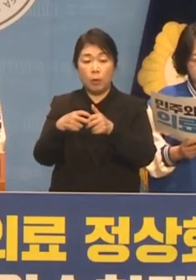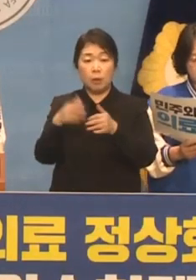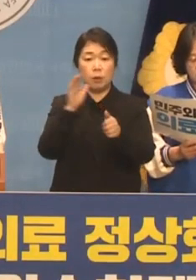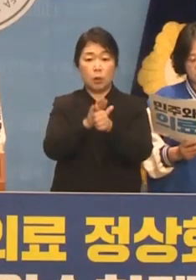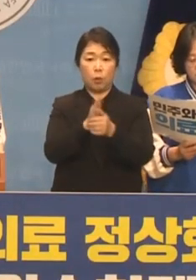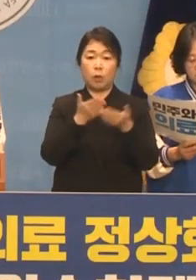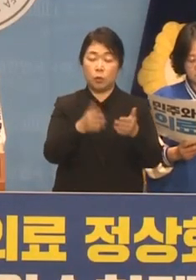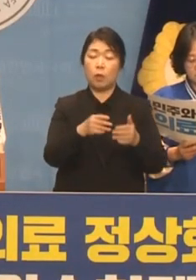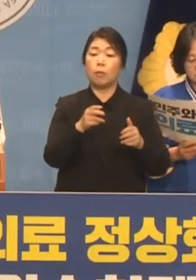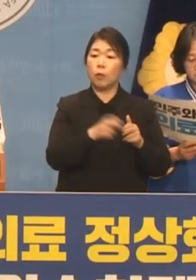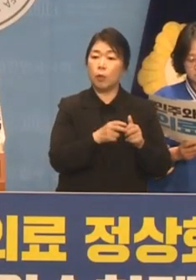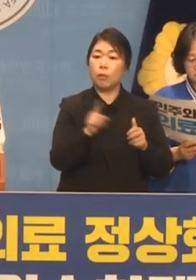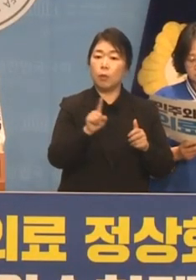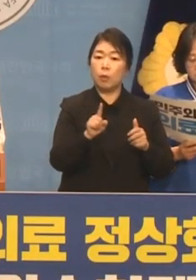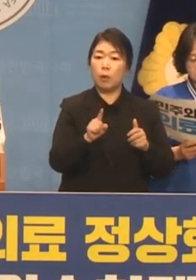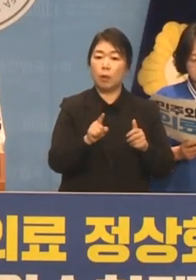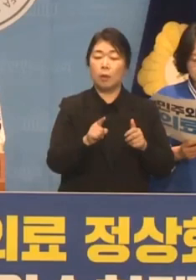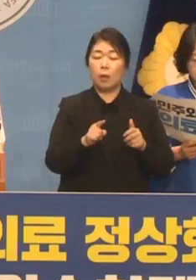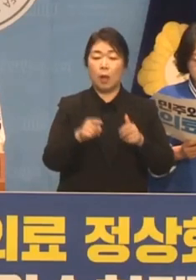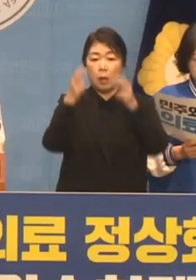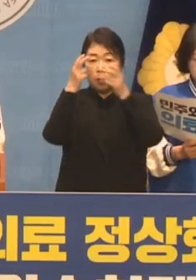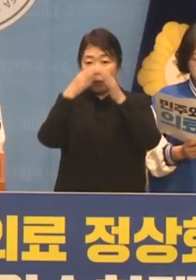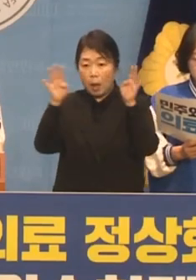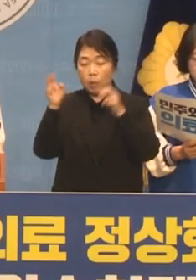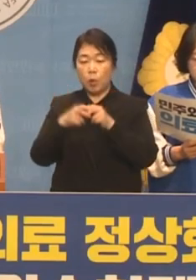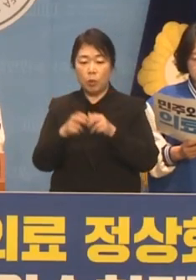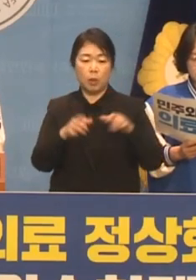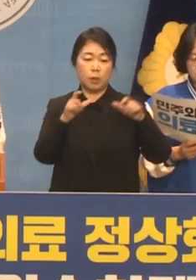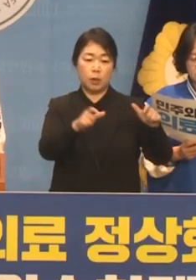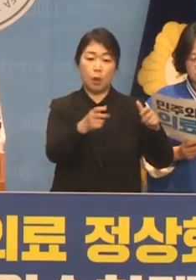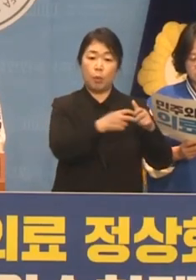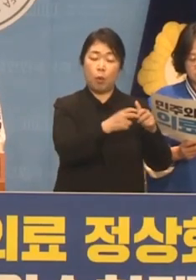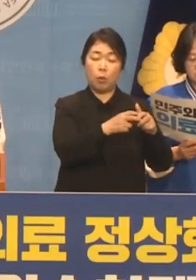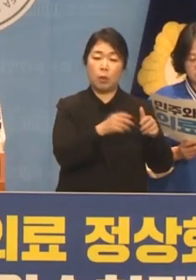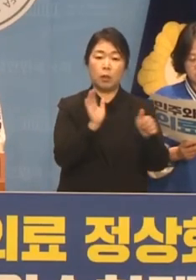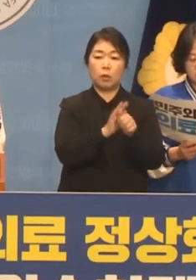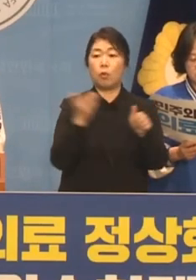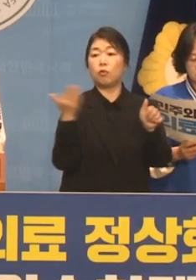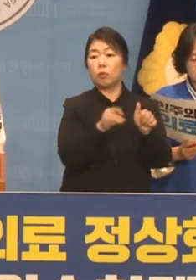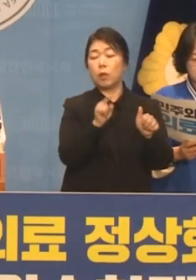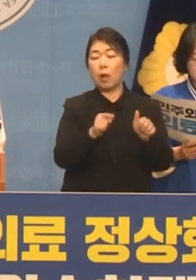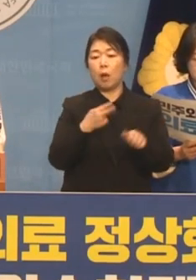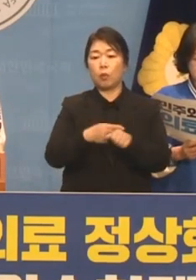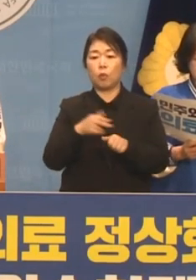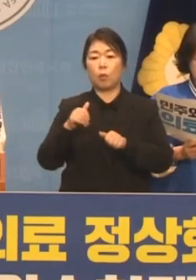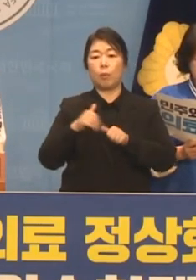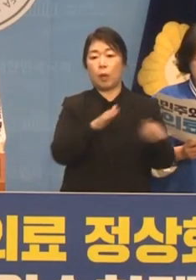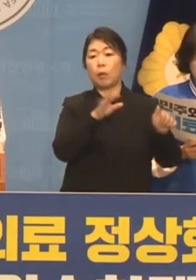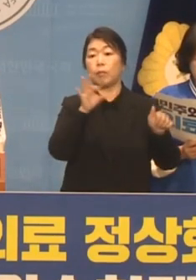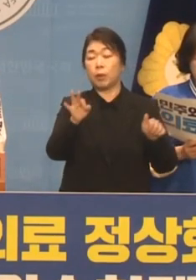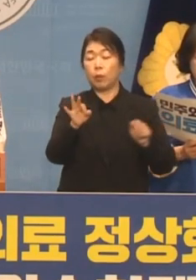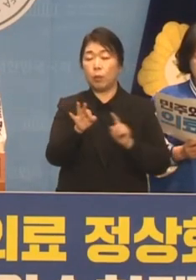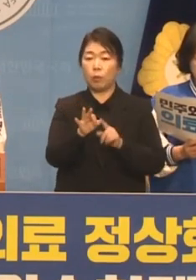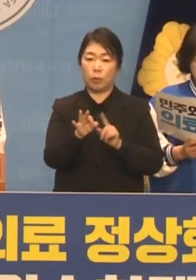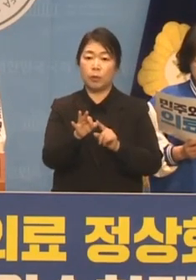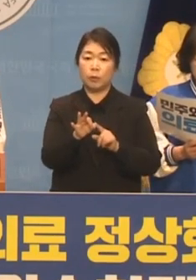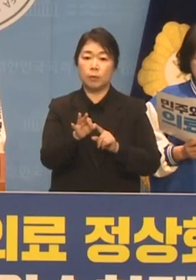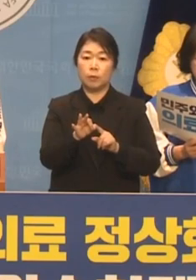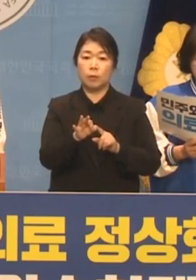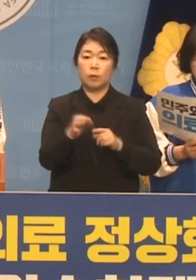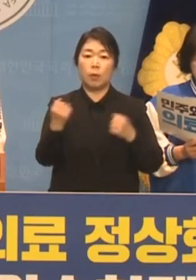필요한 대학 병원이 지역 병원을 지원하는데 필요한 교수 전공의의 파견 비용 등은 어